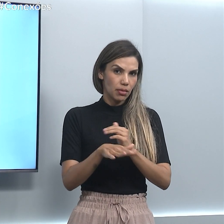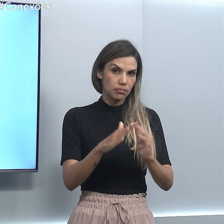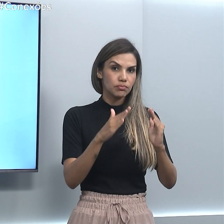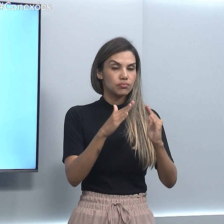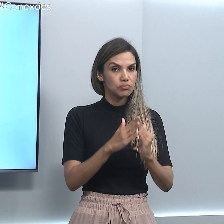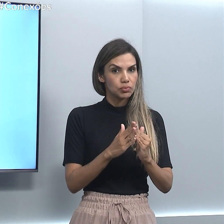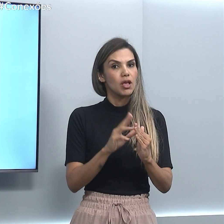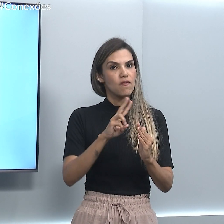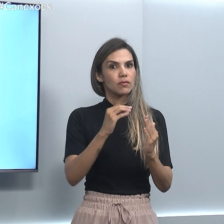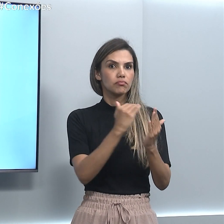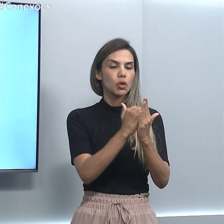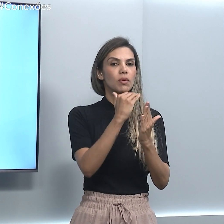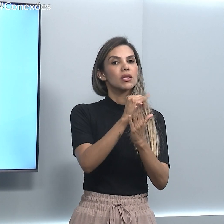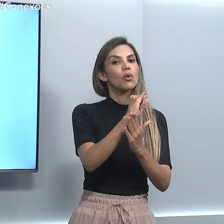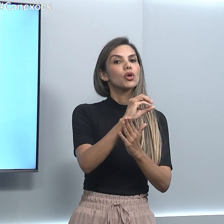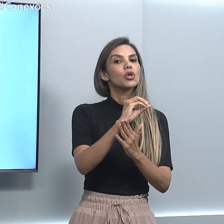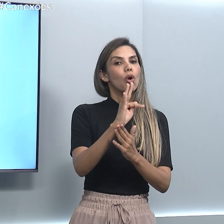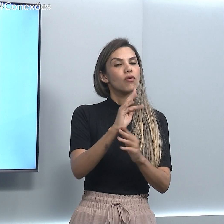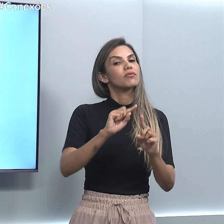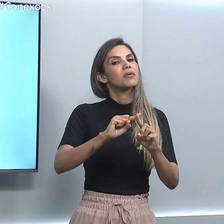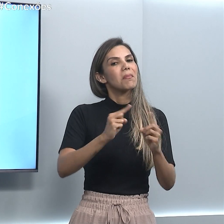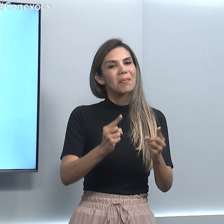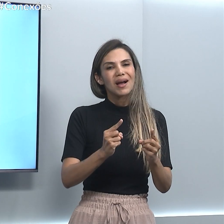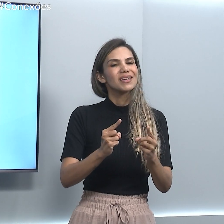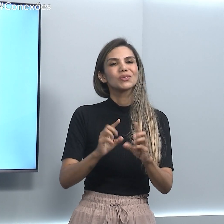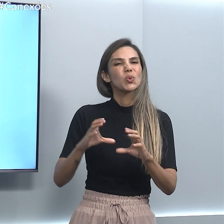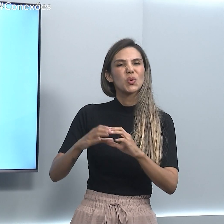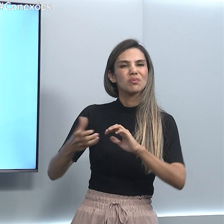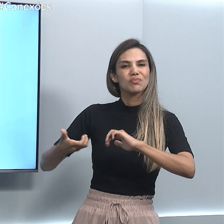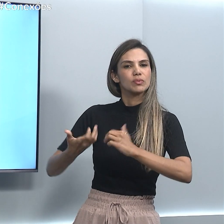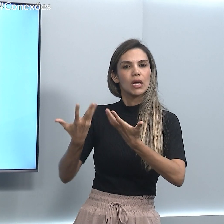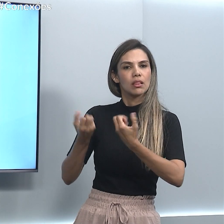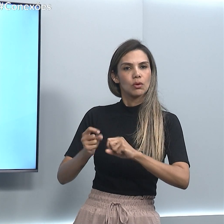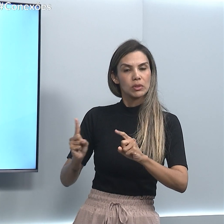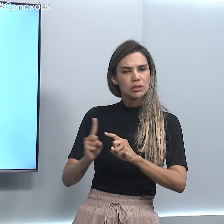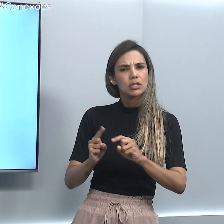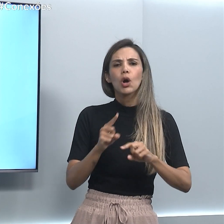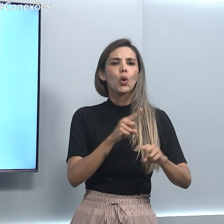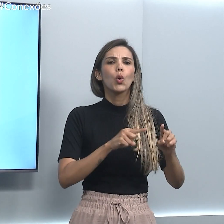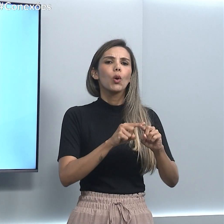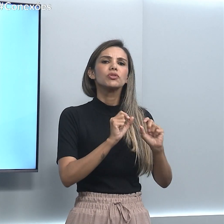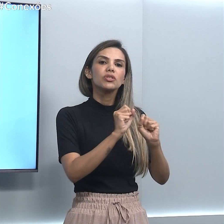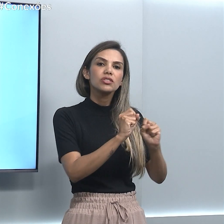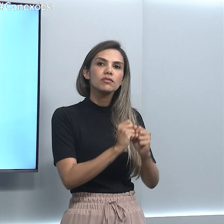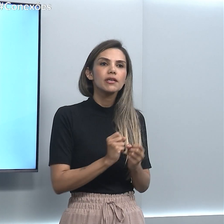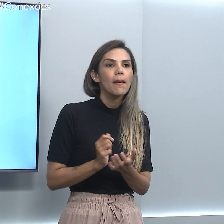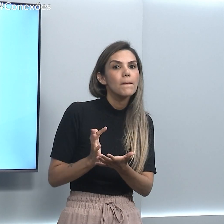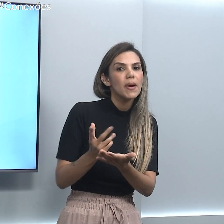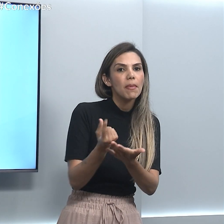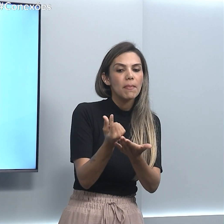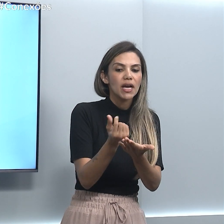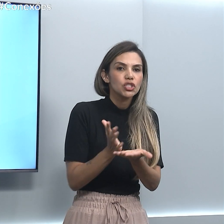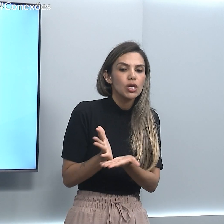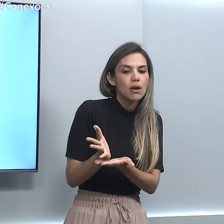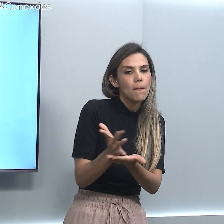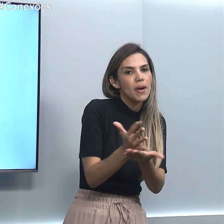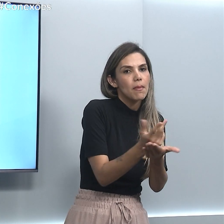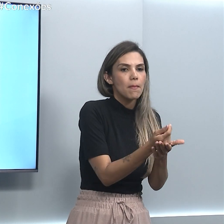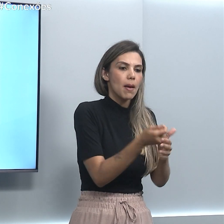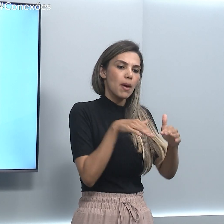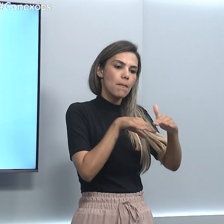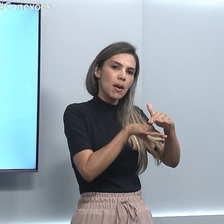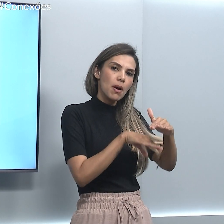seria aumentado para, então, ter uma maior arrecadação do governo federal, equilibrar os